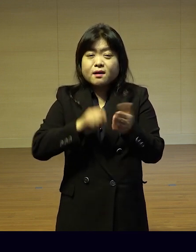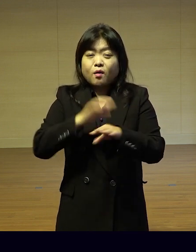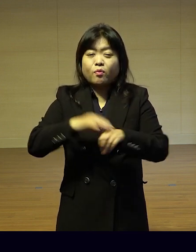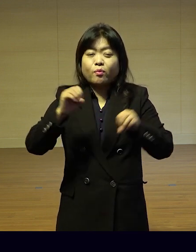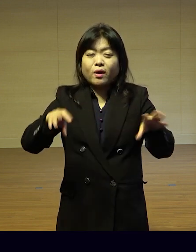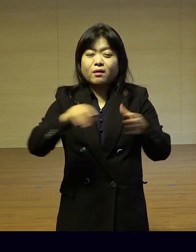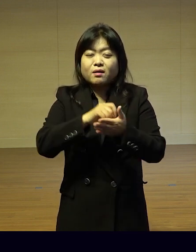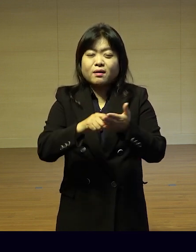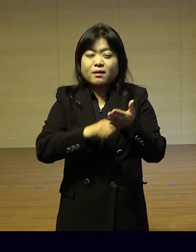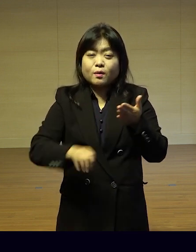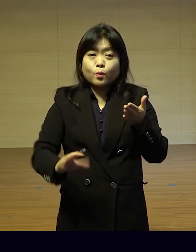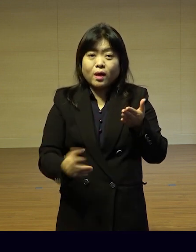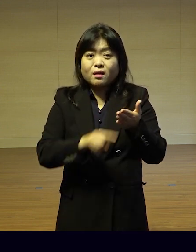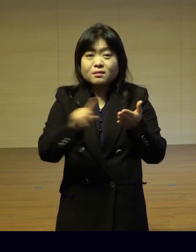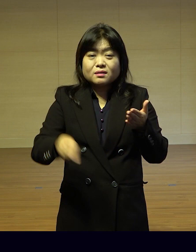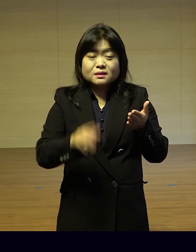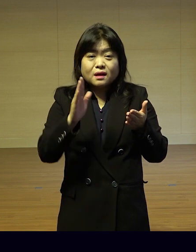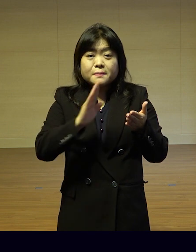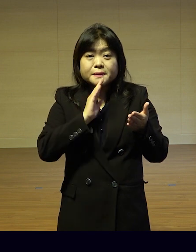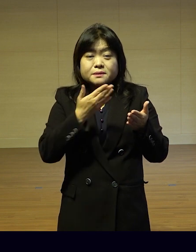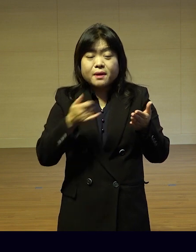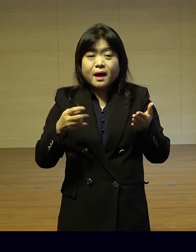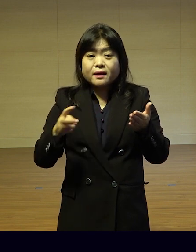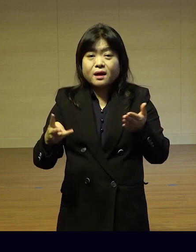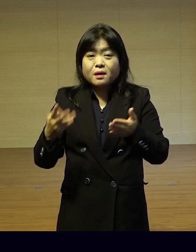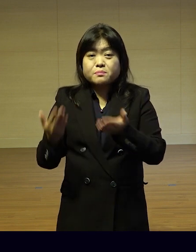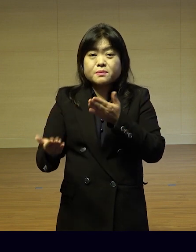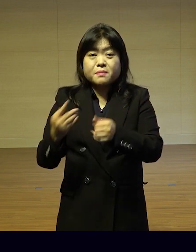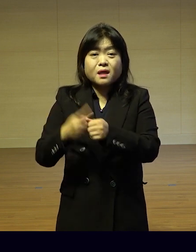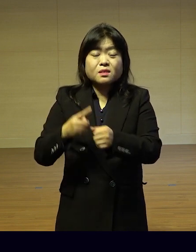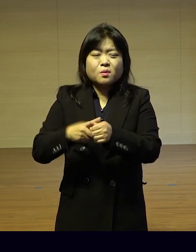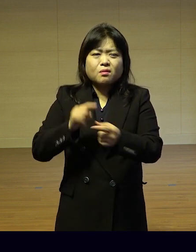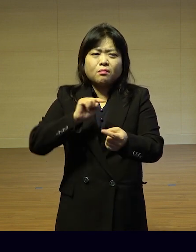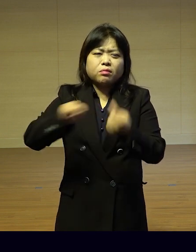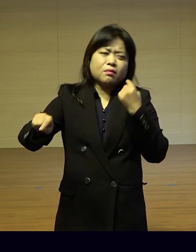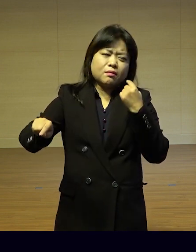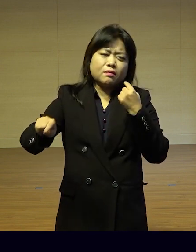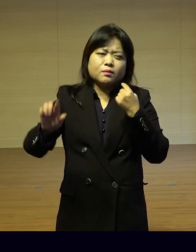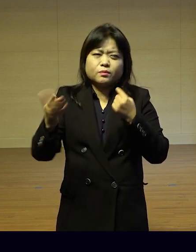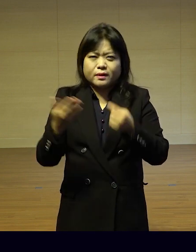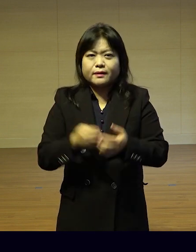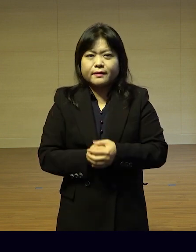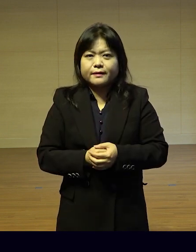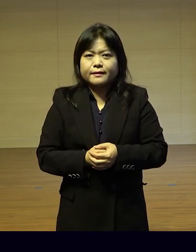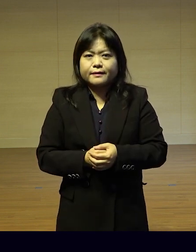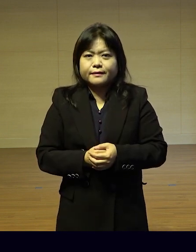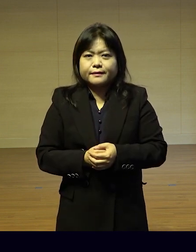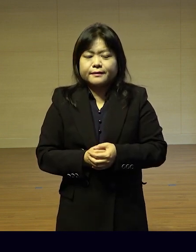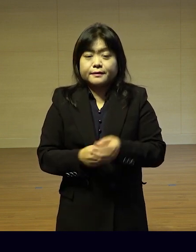있습니다. 그 자체로는 맞는 얘기인데요. 헤겔에 대한 비판으로는 핀트가 빗나간 것이죠.